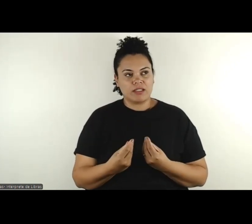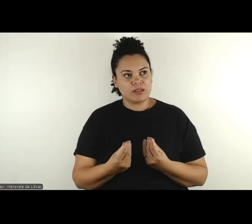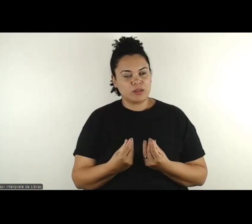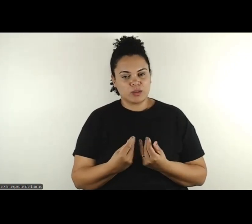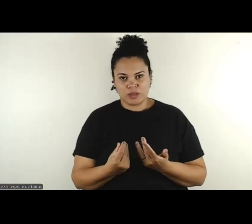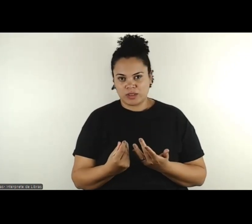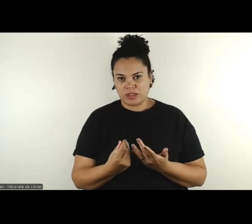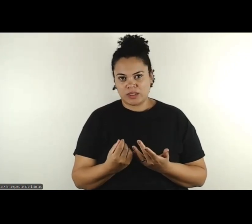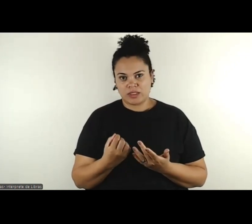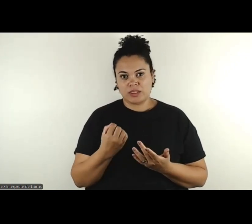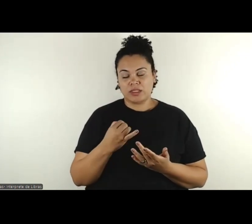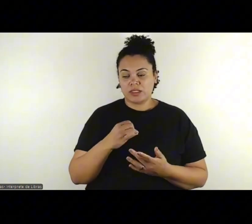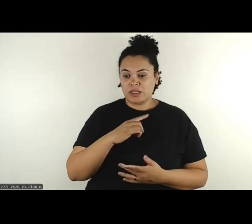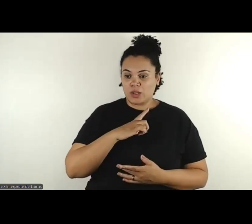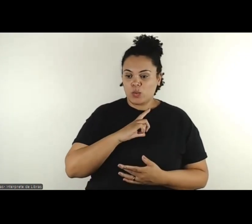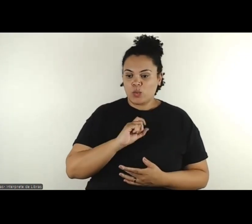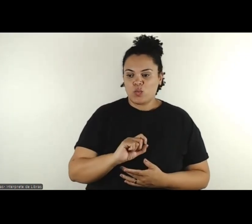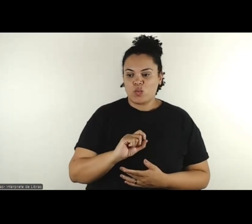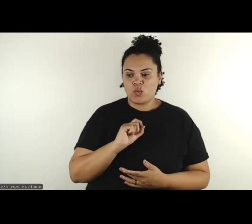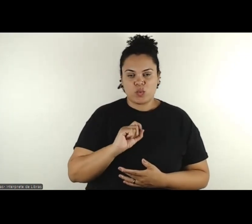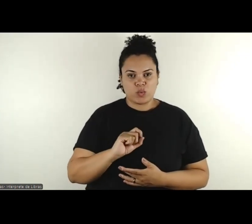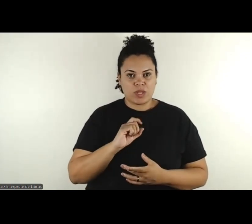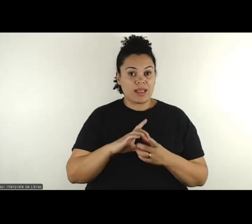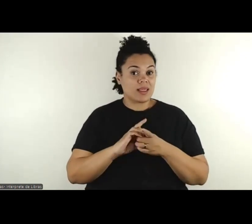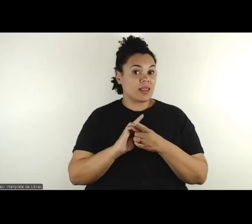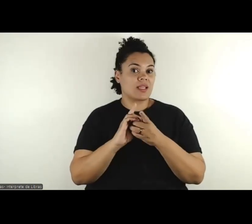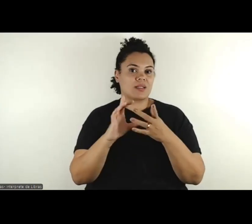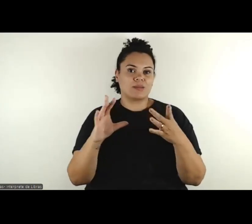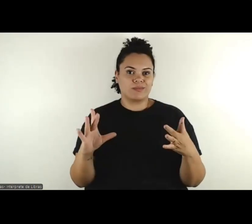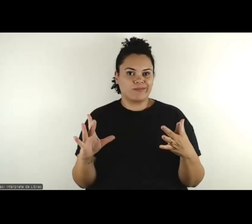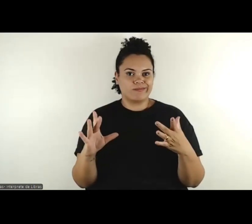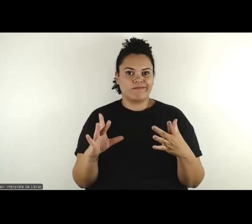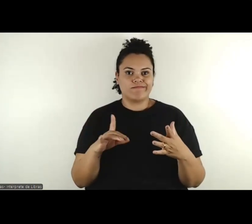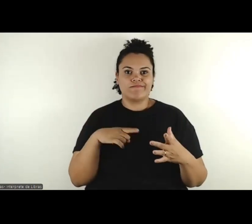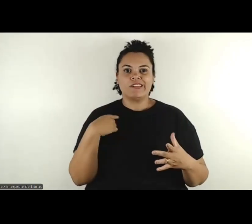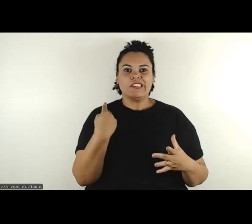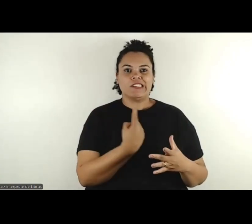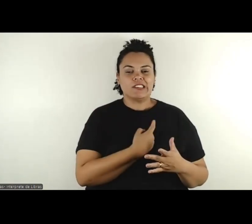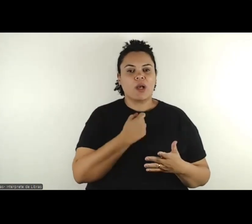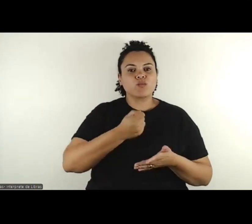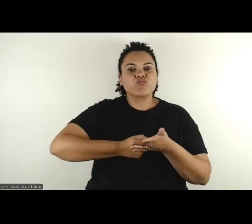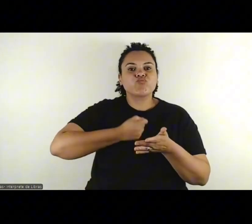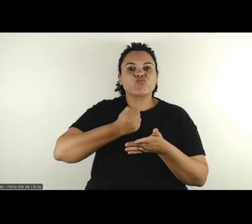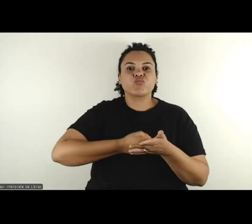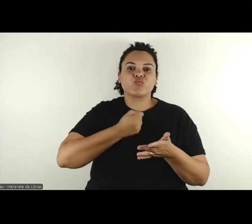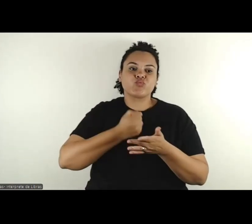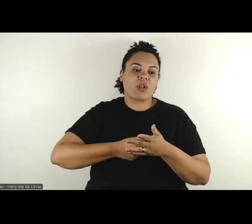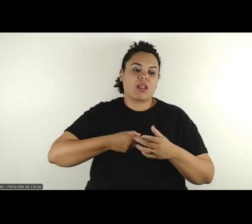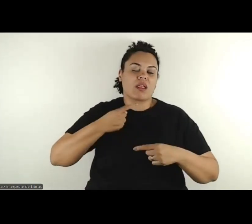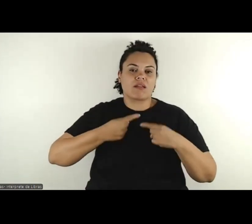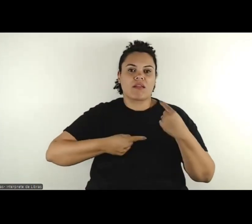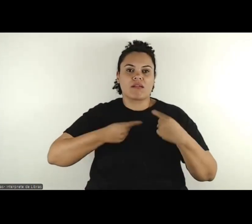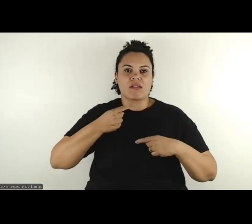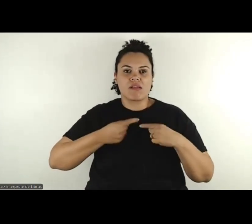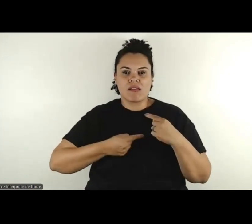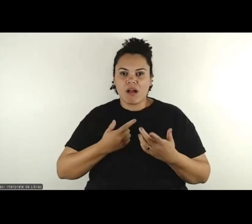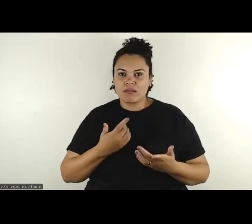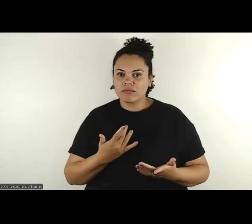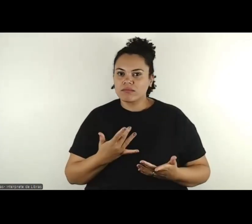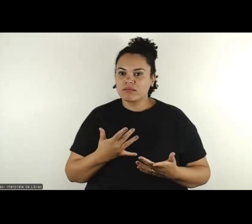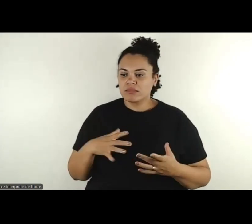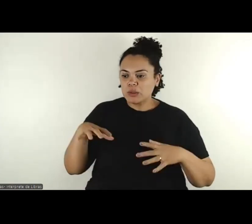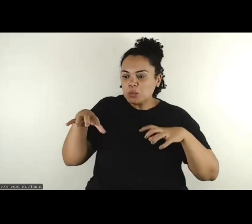Enquanto houver, né, a democracia, a gente vai ter a luta política, a gente vai ter a disputa desses